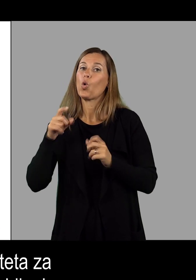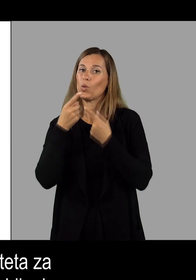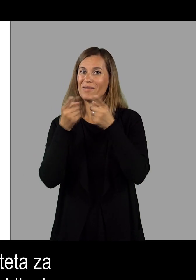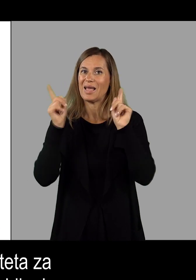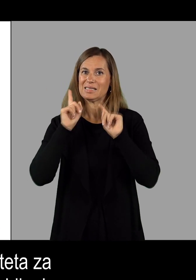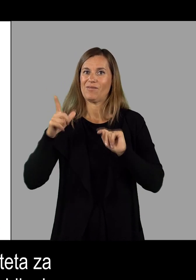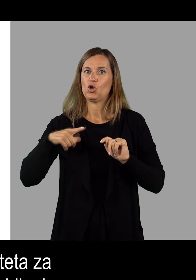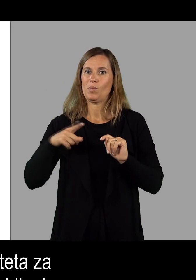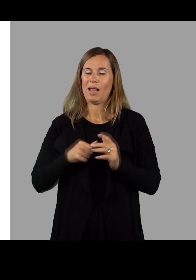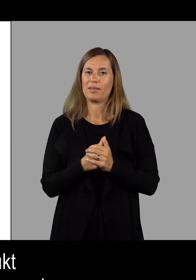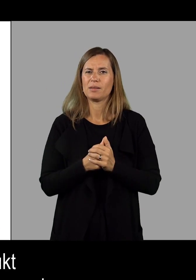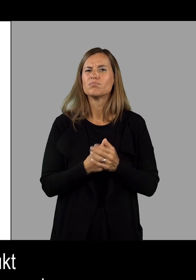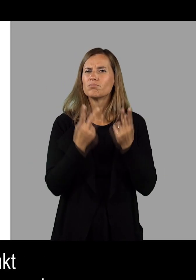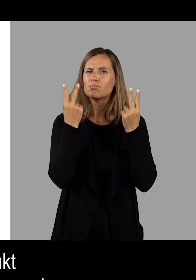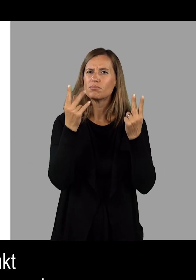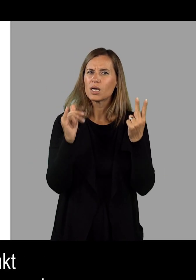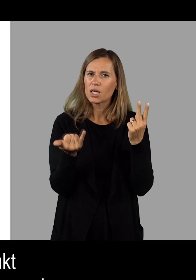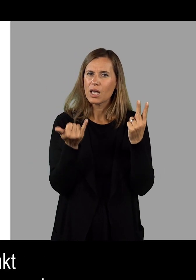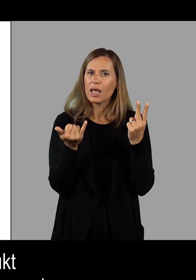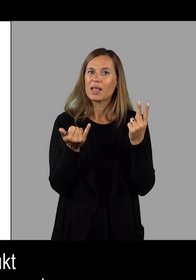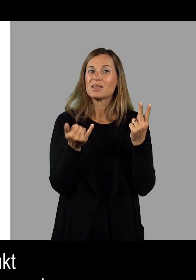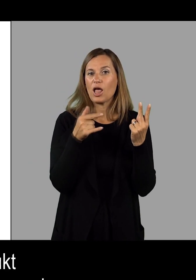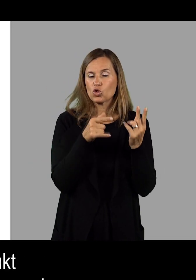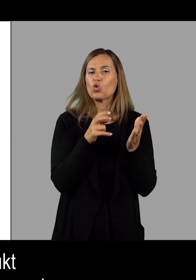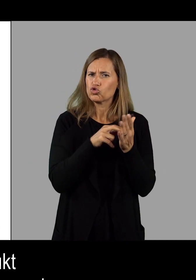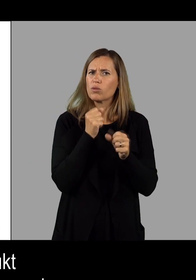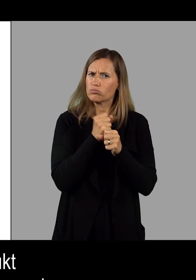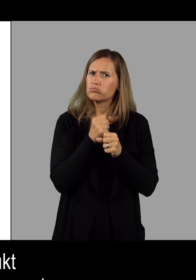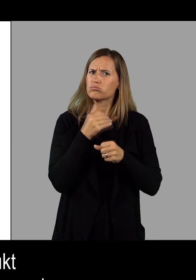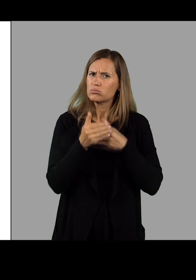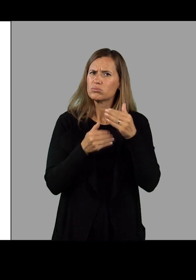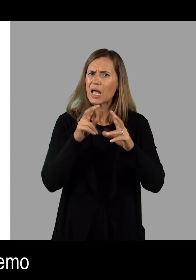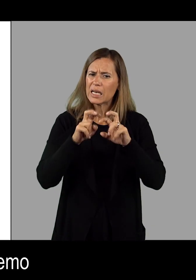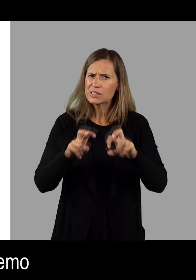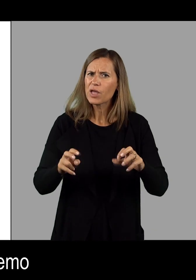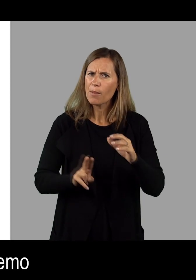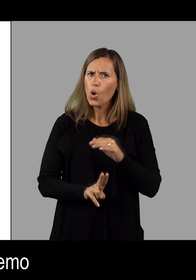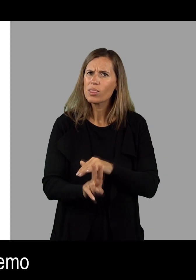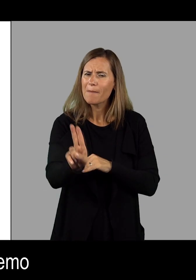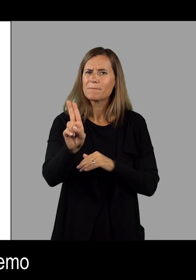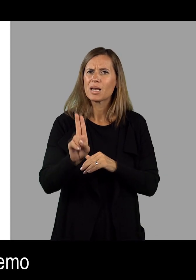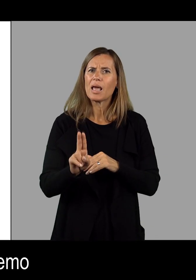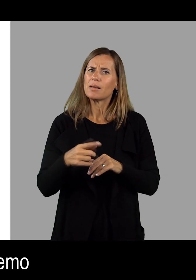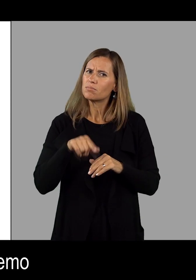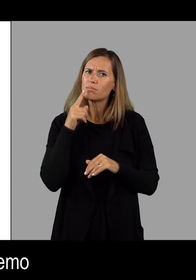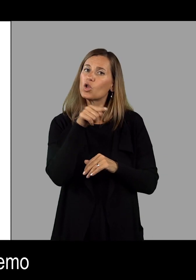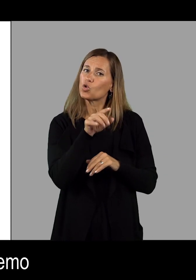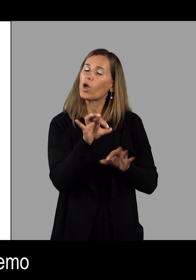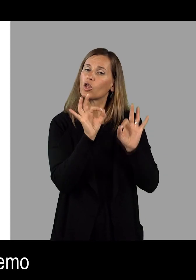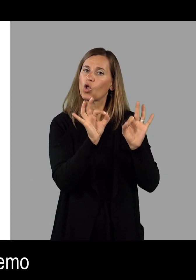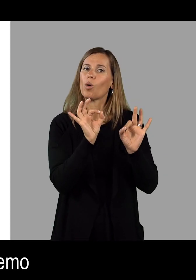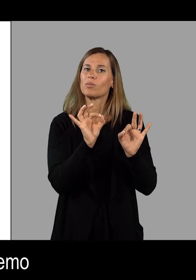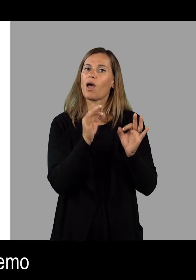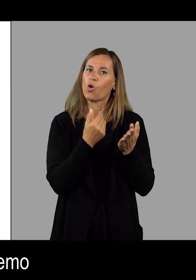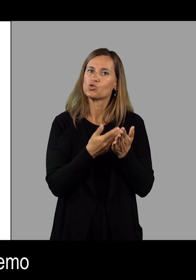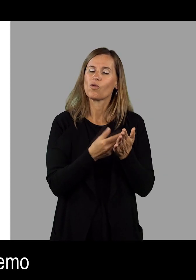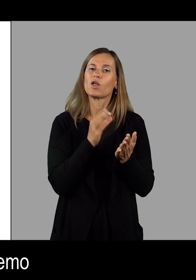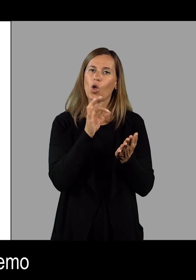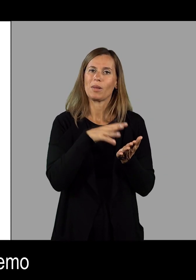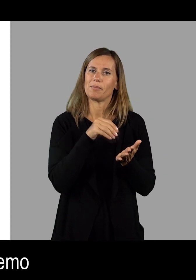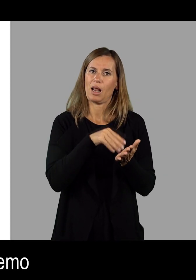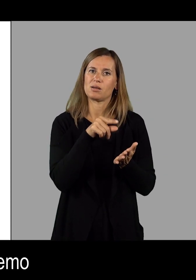Ljubljani. Pomembno je, da produkt v sodelovanju razvijamo še naprej, kar vsi sodelujoči ocenjujemo kot primer dobre